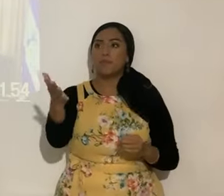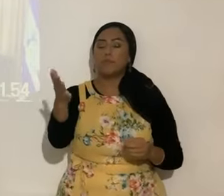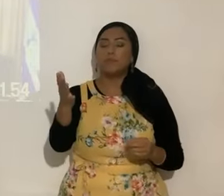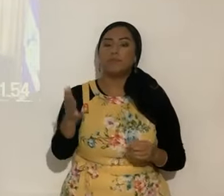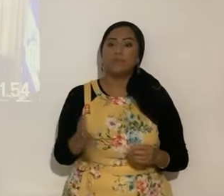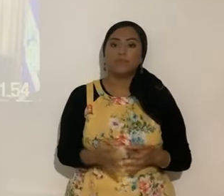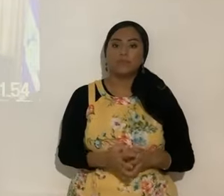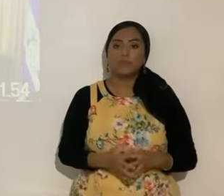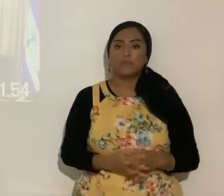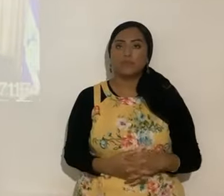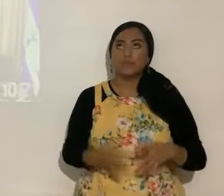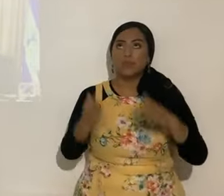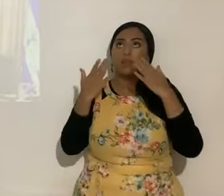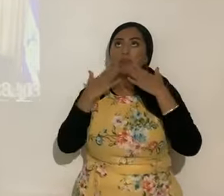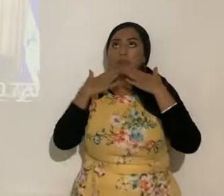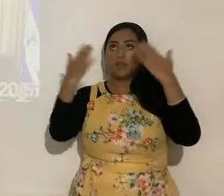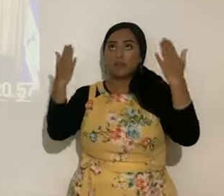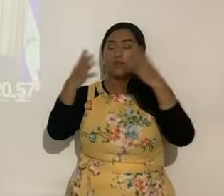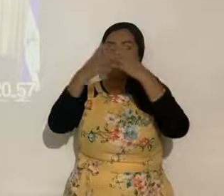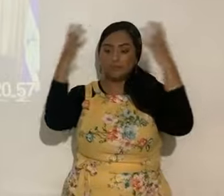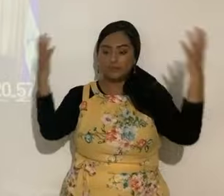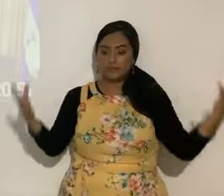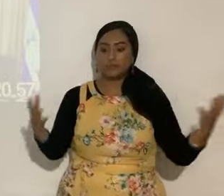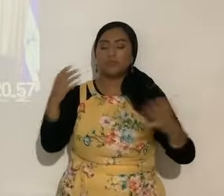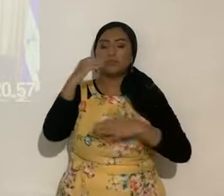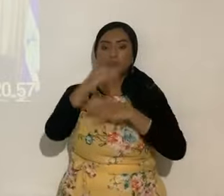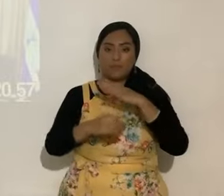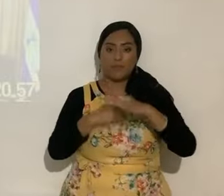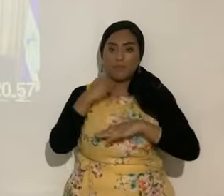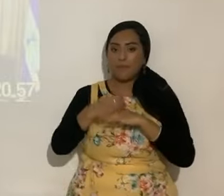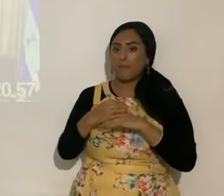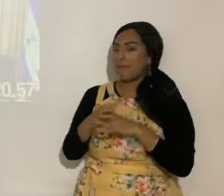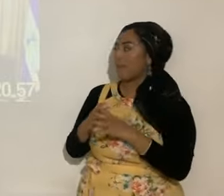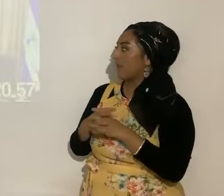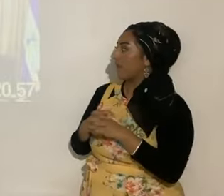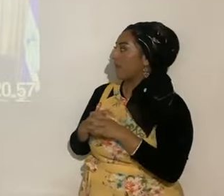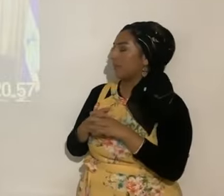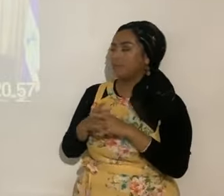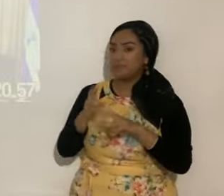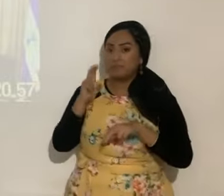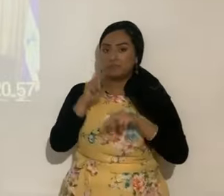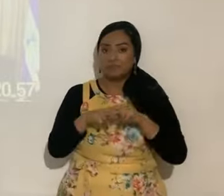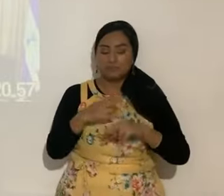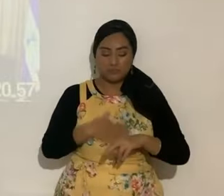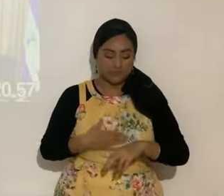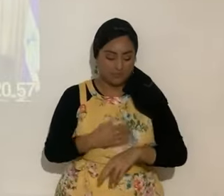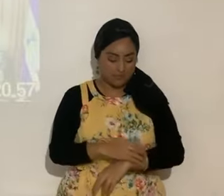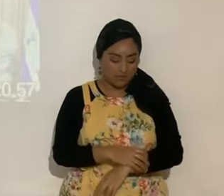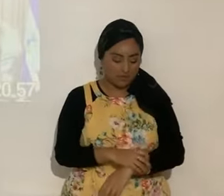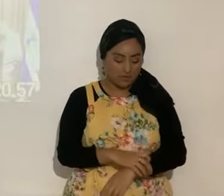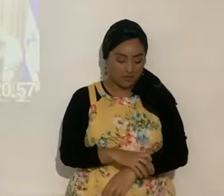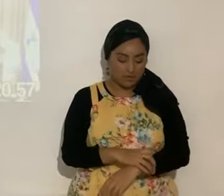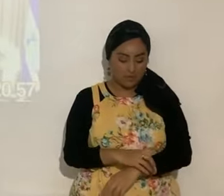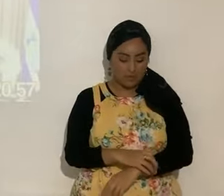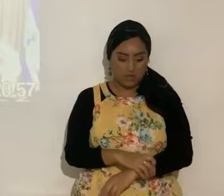demás. Toda acabá. Muchas gracias, Yahshua Mashiach. Omen de Omen. Tomen asiento todos, tomen asiento.